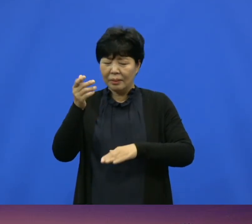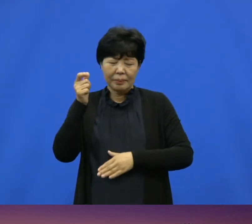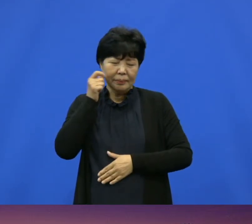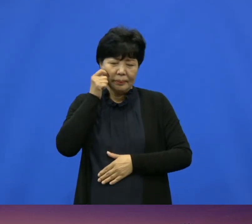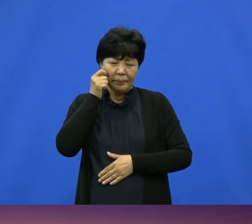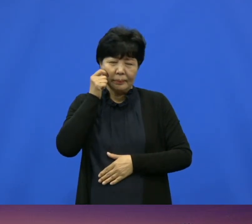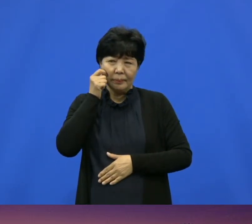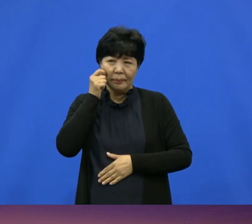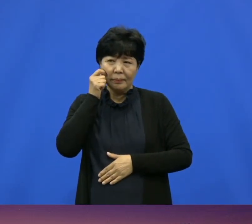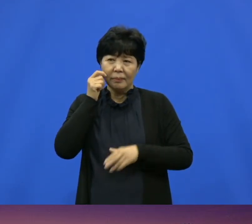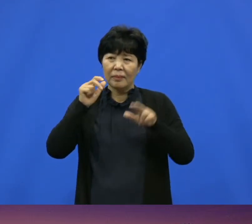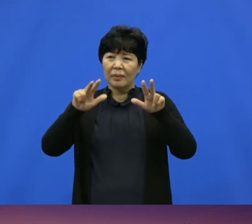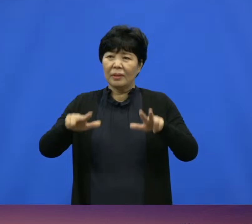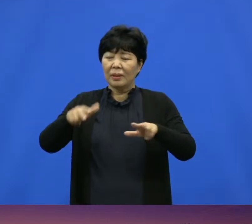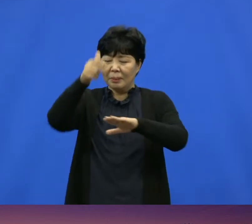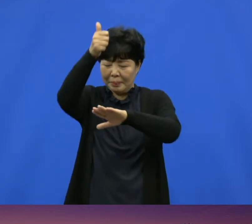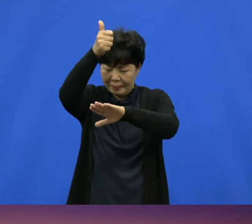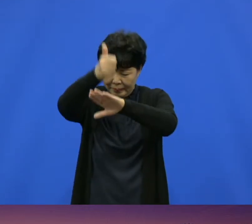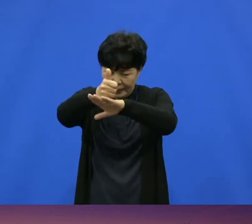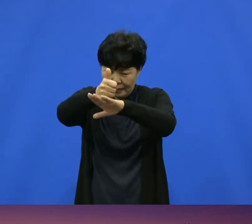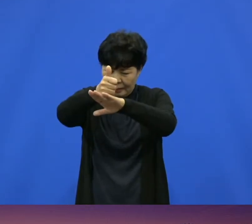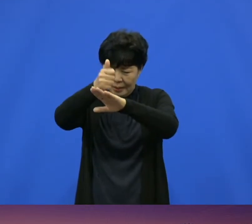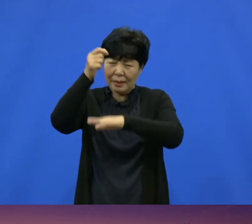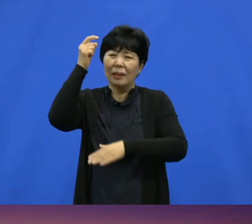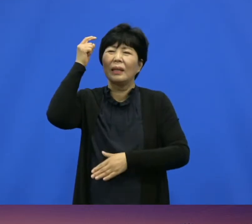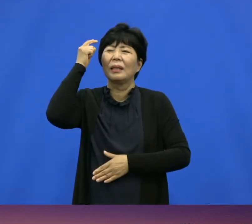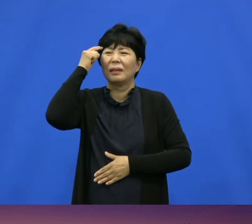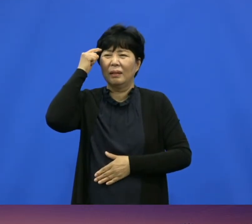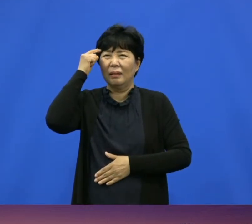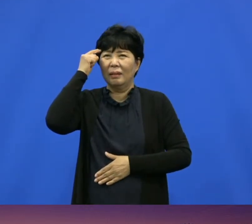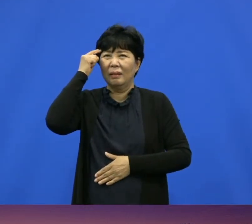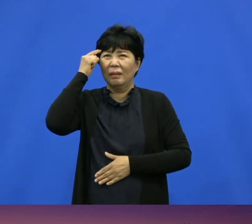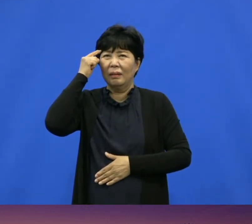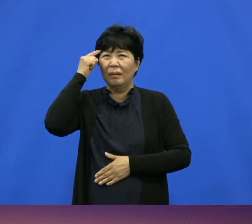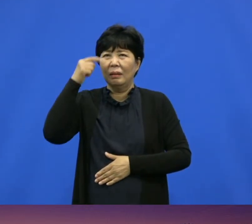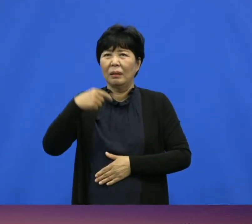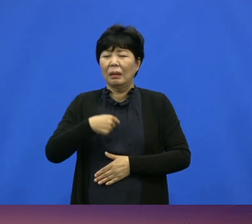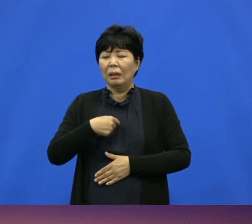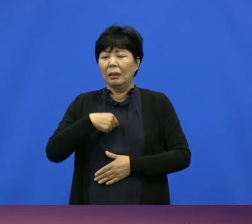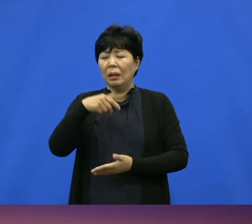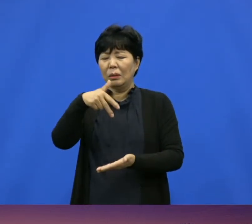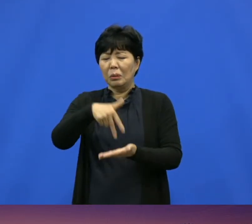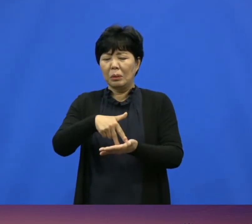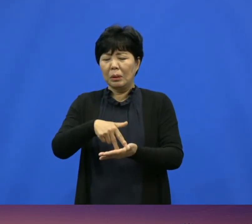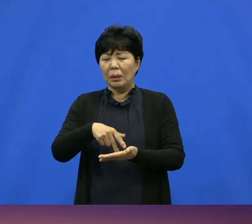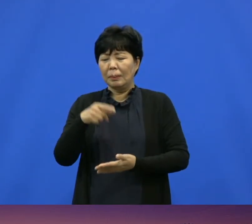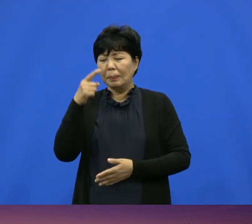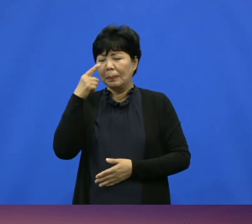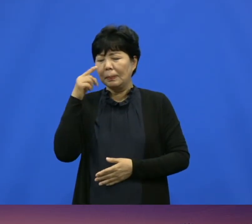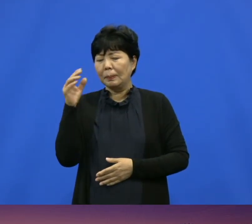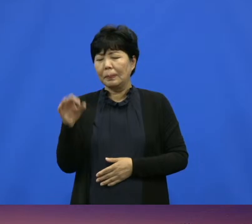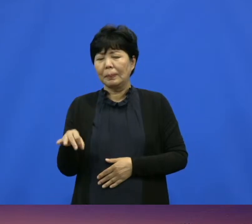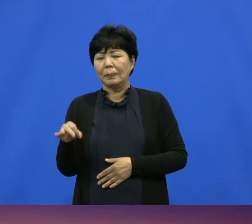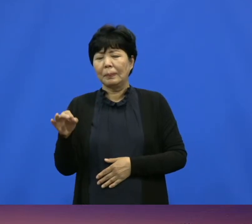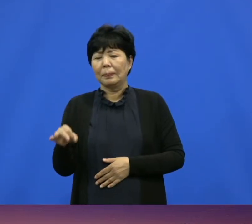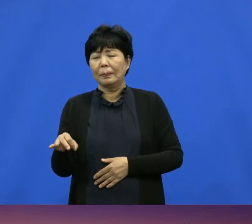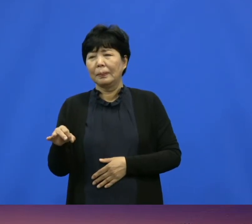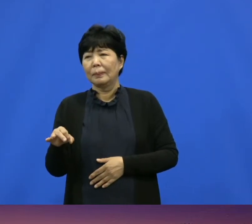완전히 끝이라고 자기 스스로 결론을 내고 자기 자신에서 무가치함을 느끼고 인생에 어떤 소망도 가지지 않는